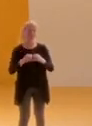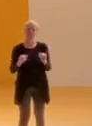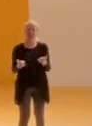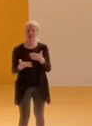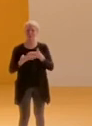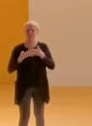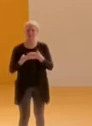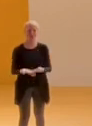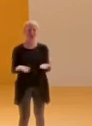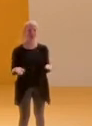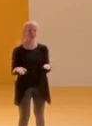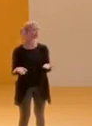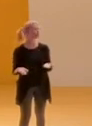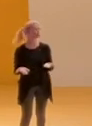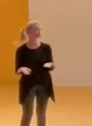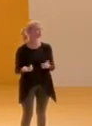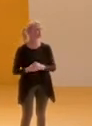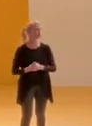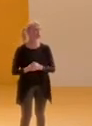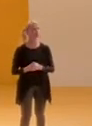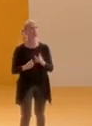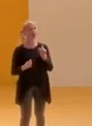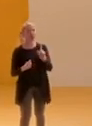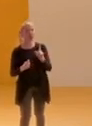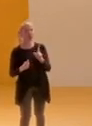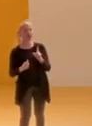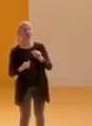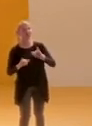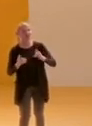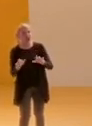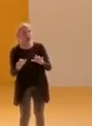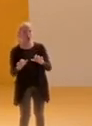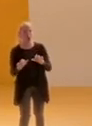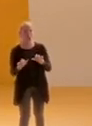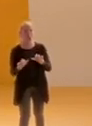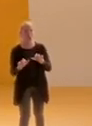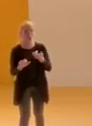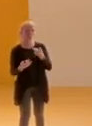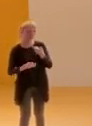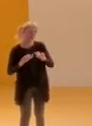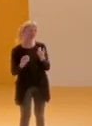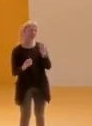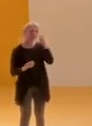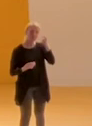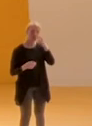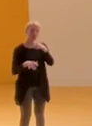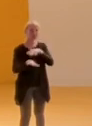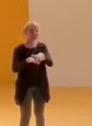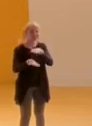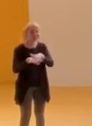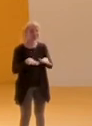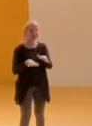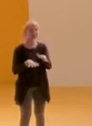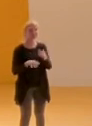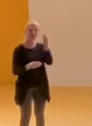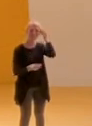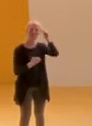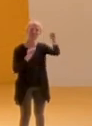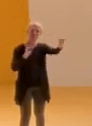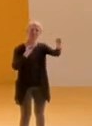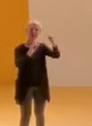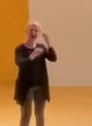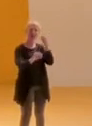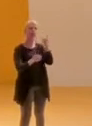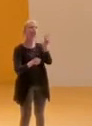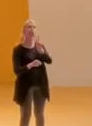sobie z tym poradzić ale jakoś stworzono system informowania się o tym co Do kogo